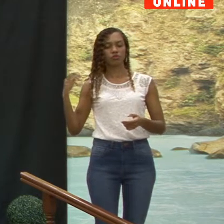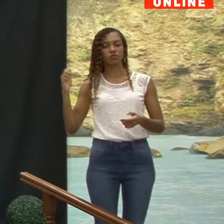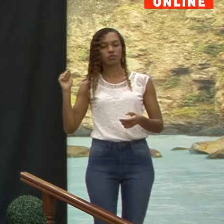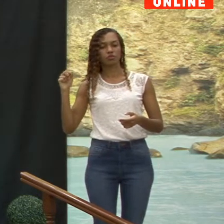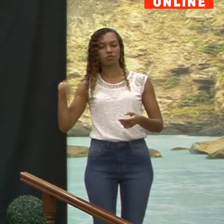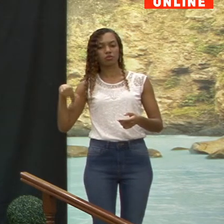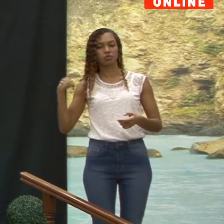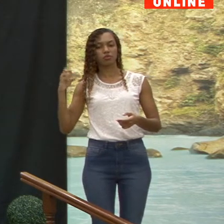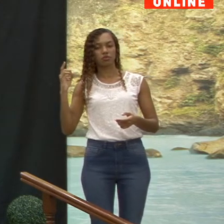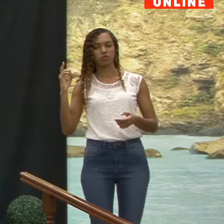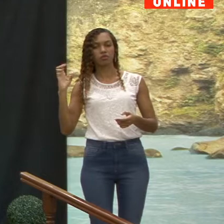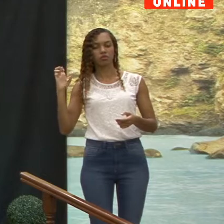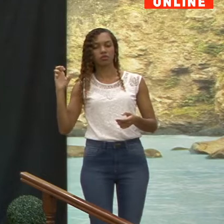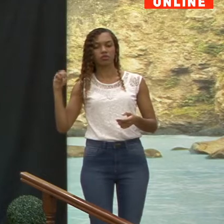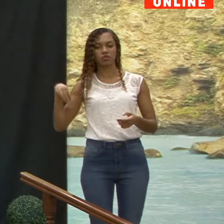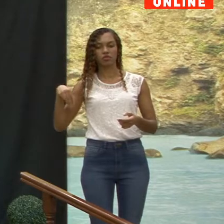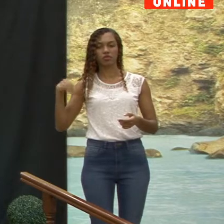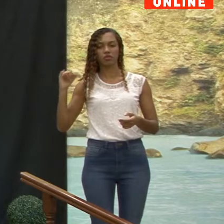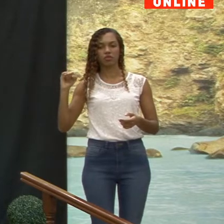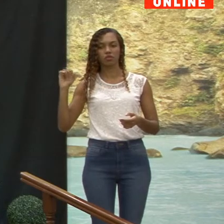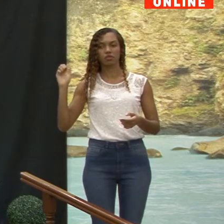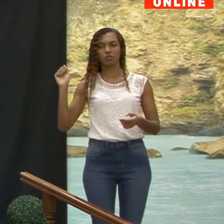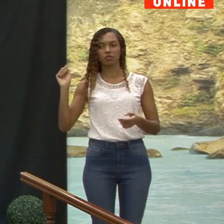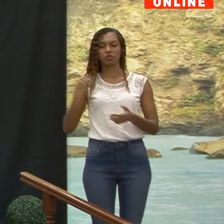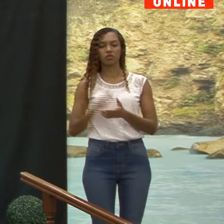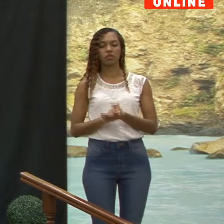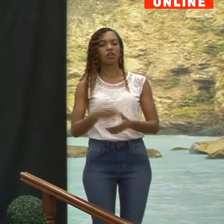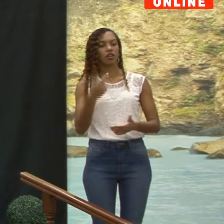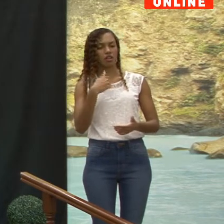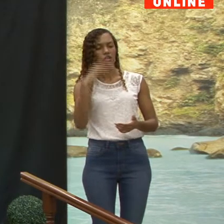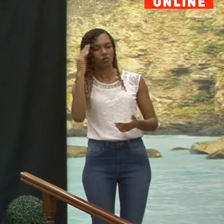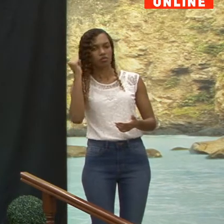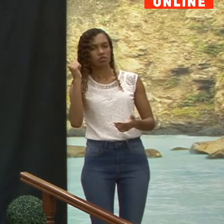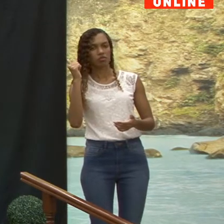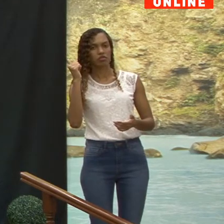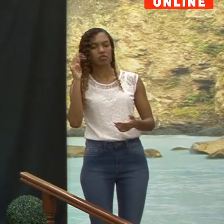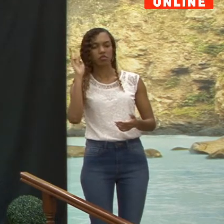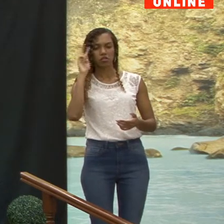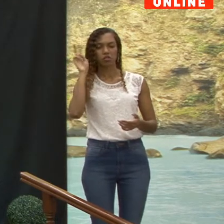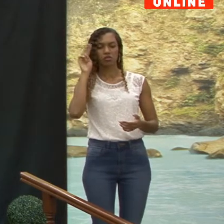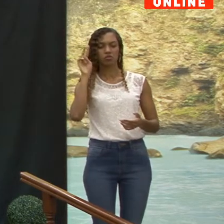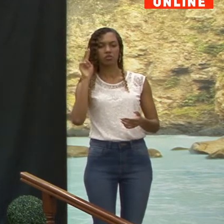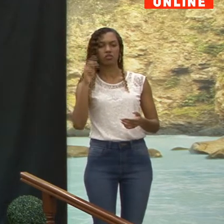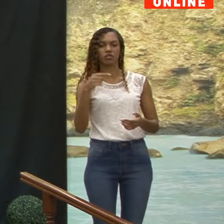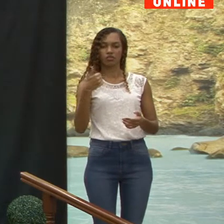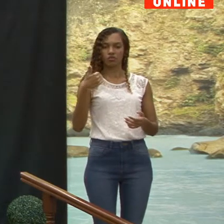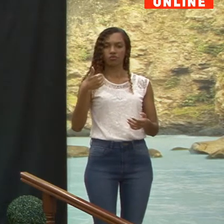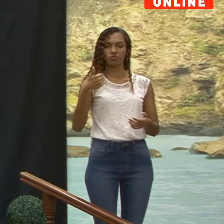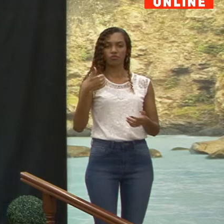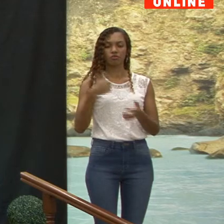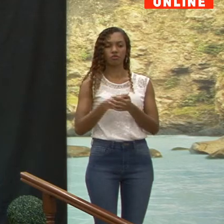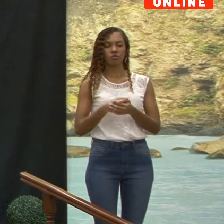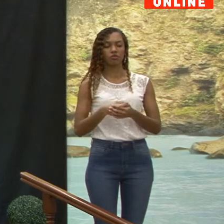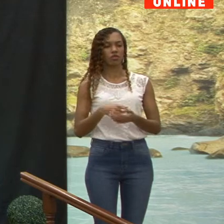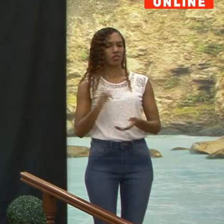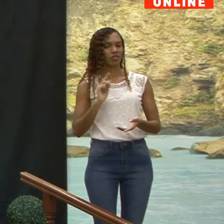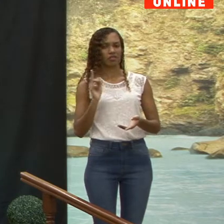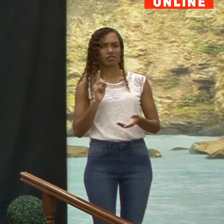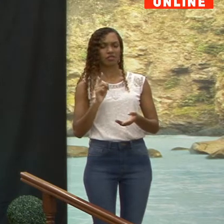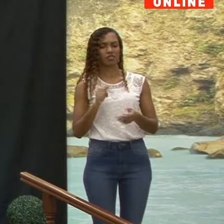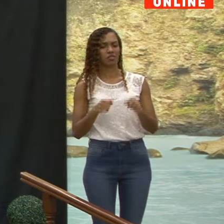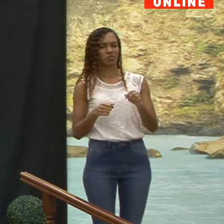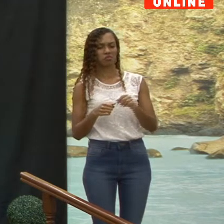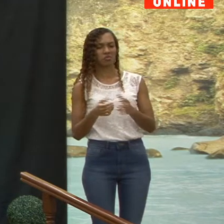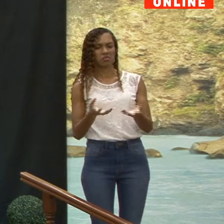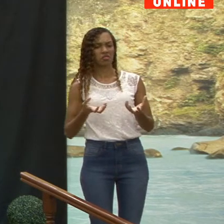Eu sei da história de um que não aguentou mais ficar com a mulher porque ele só aguentava ficar à noite. Aí